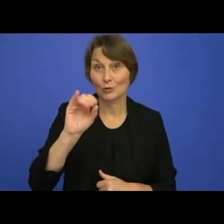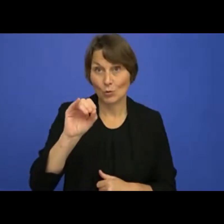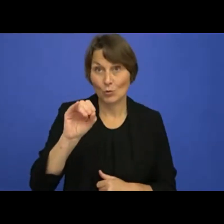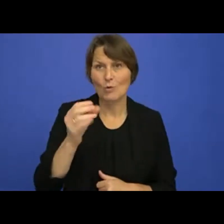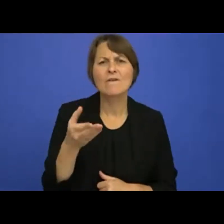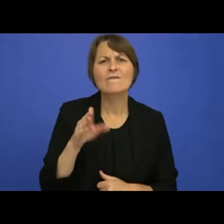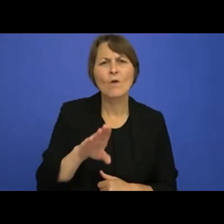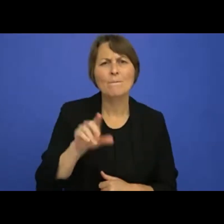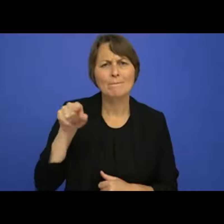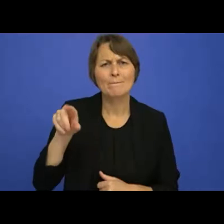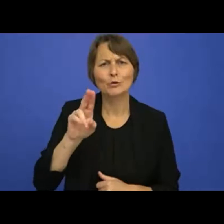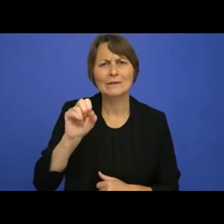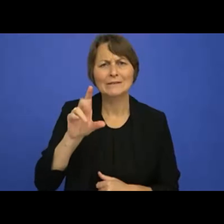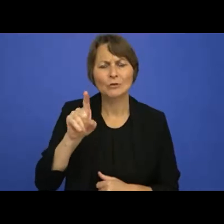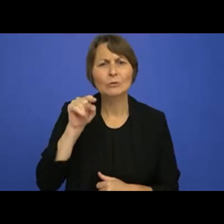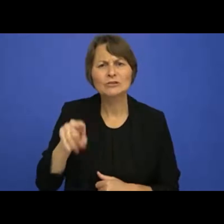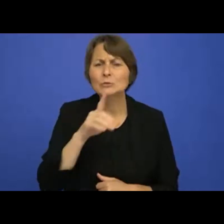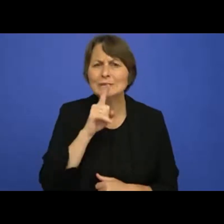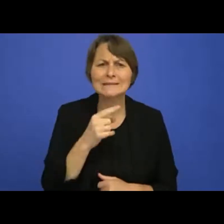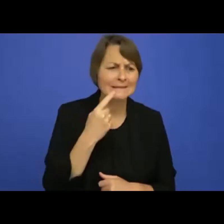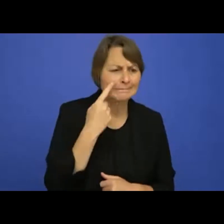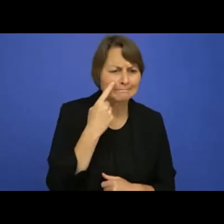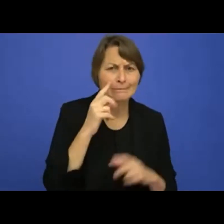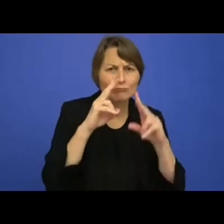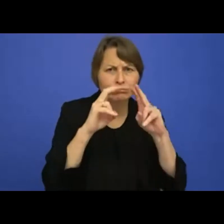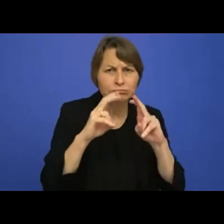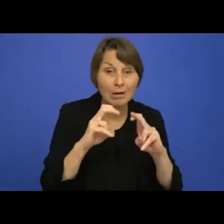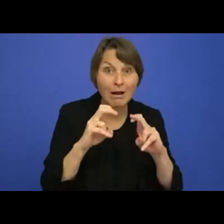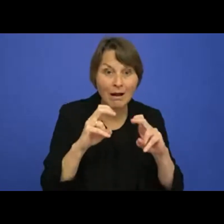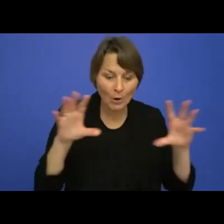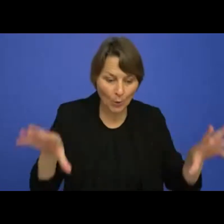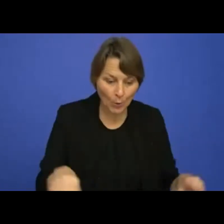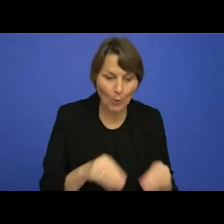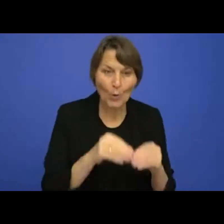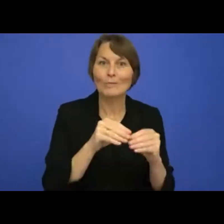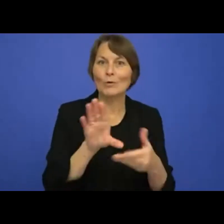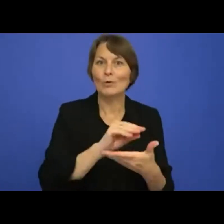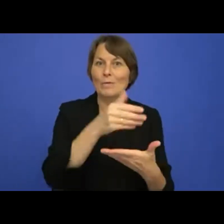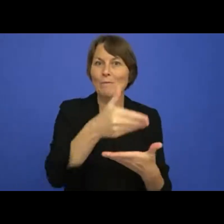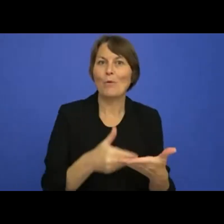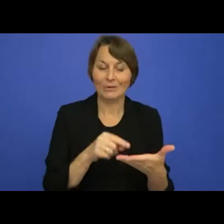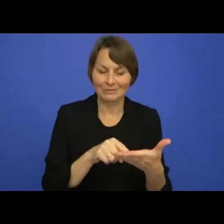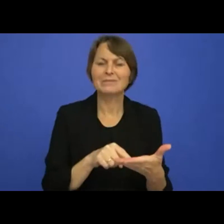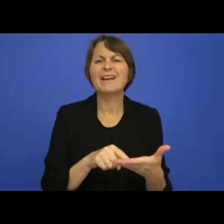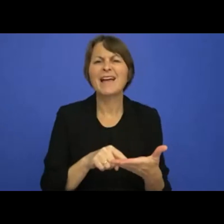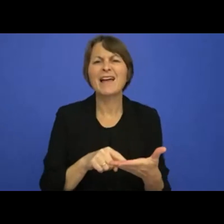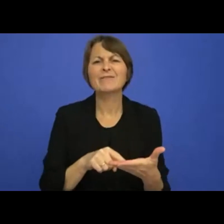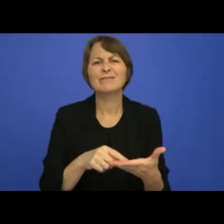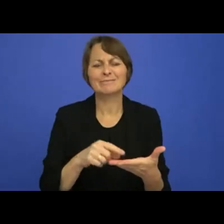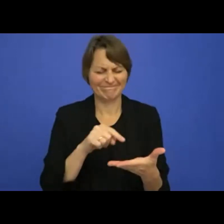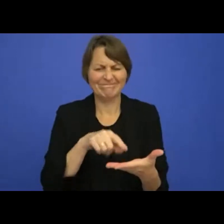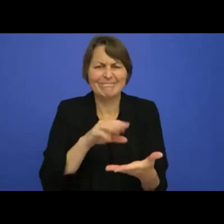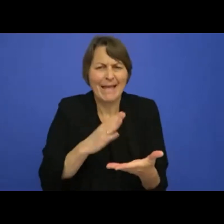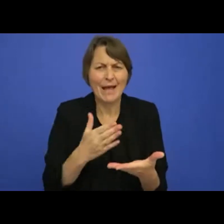politiques, Anna Dadio, qui va nous parler de construire des sociétés inclusives grâce à une inclusivité dans